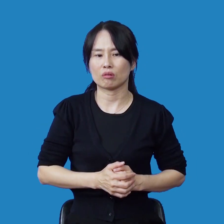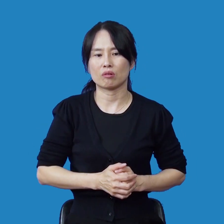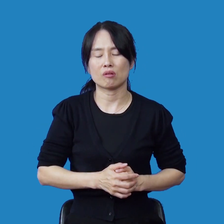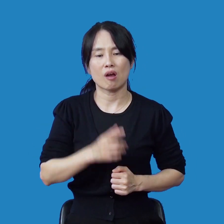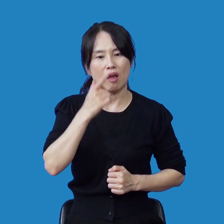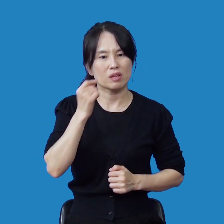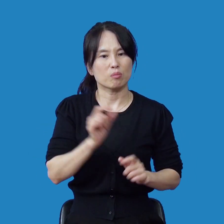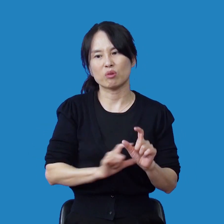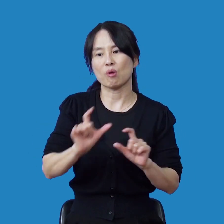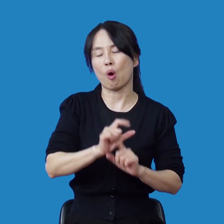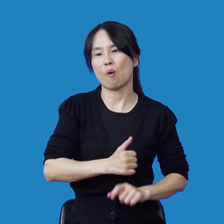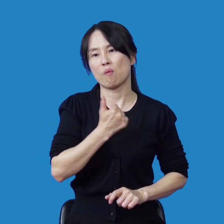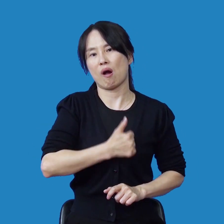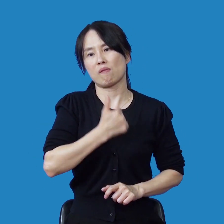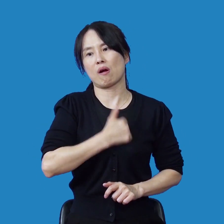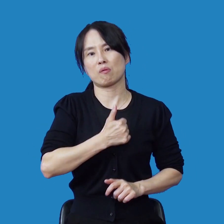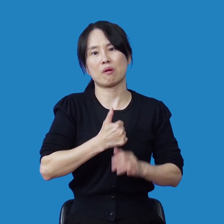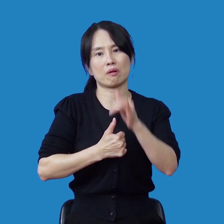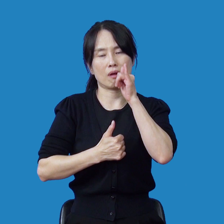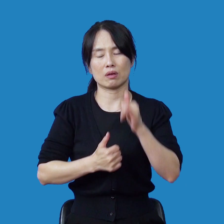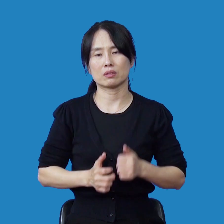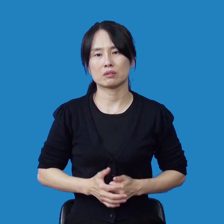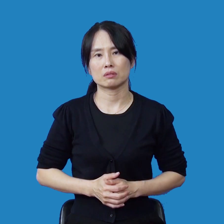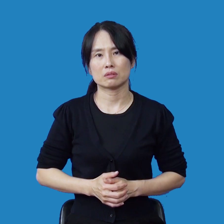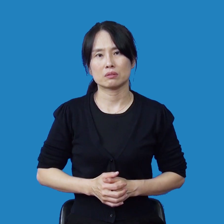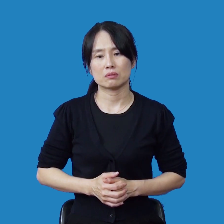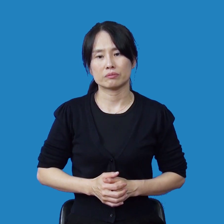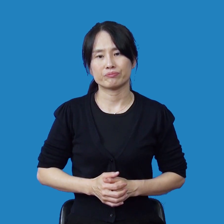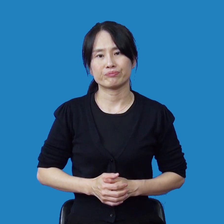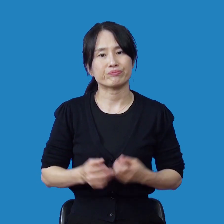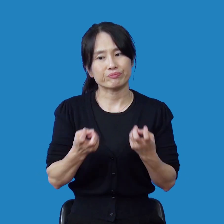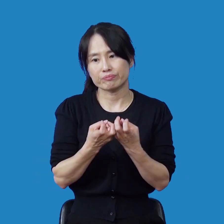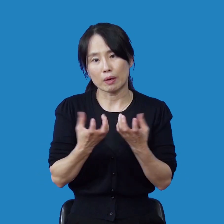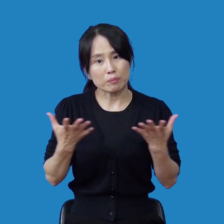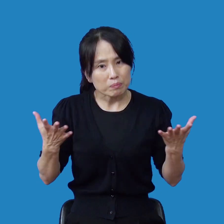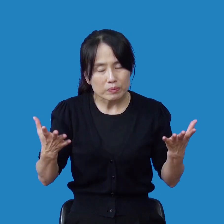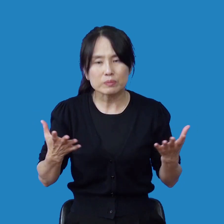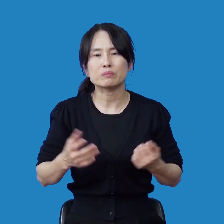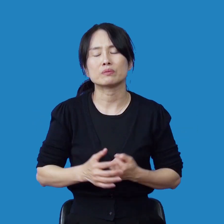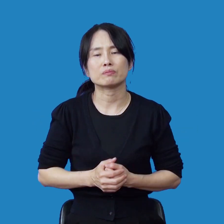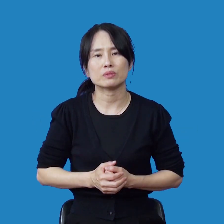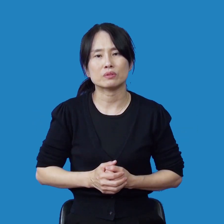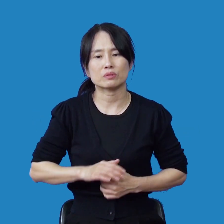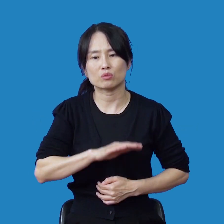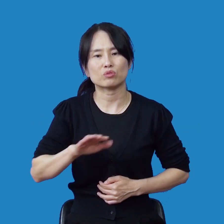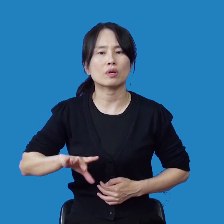자기들이 더 화를 내고 그러지 않습니까? 그렇게 될 수밖에 없습니다.